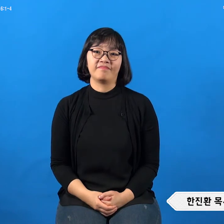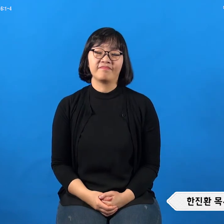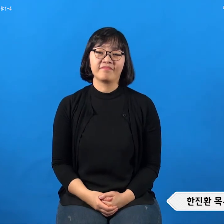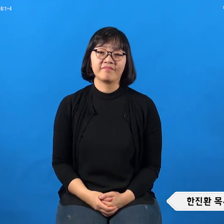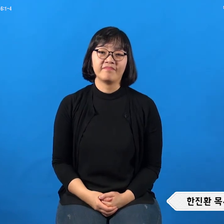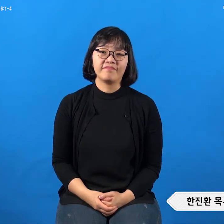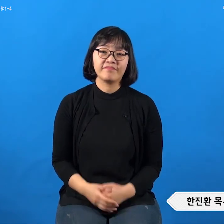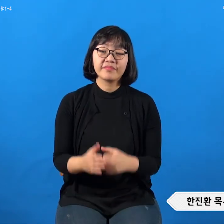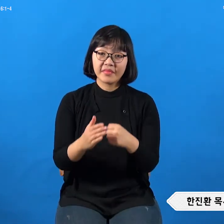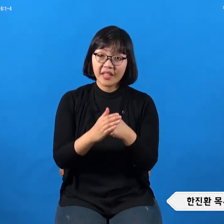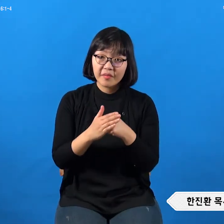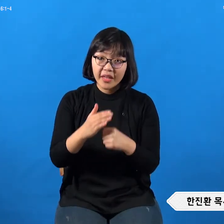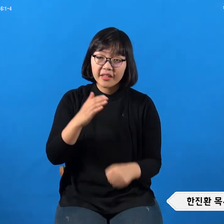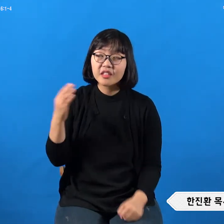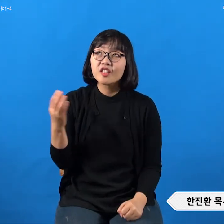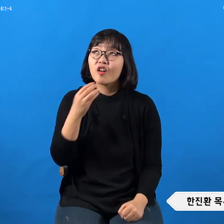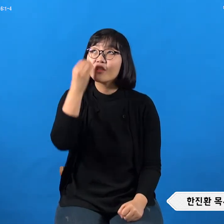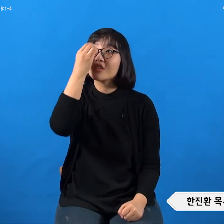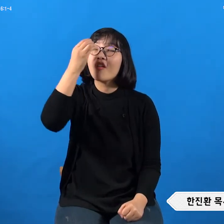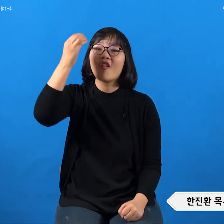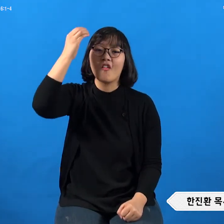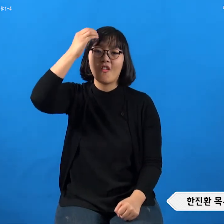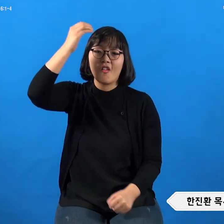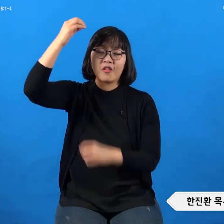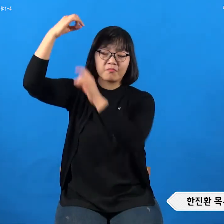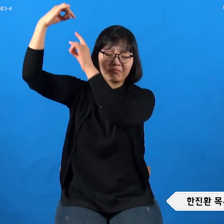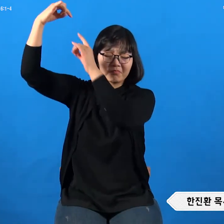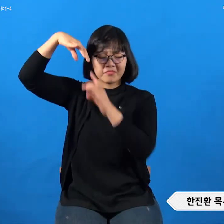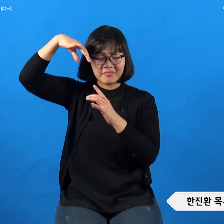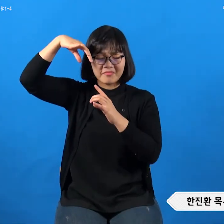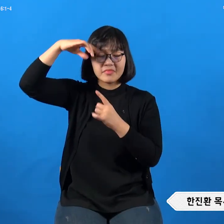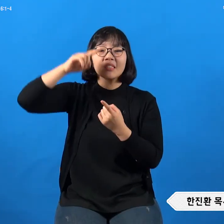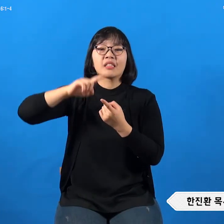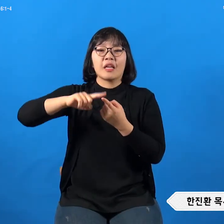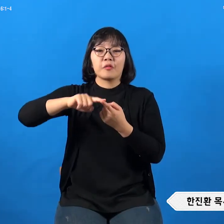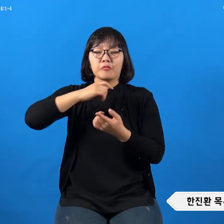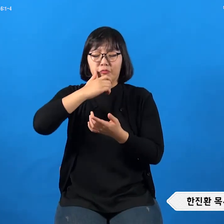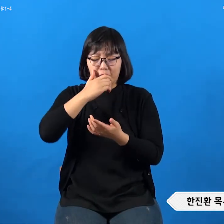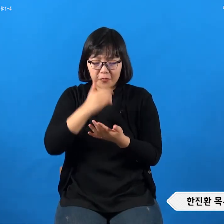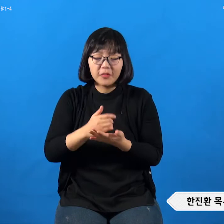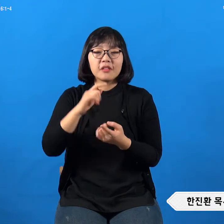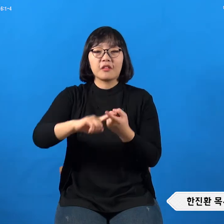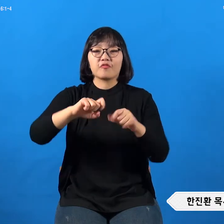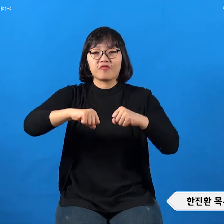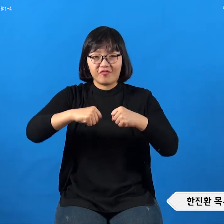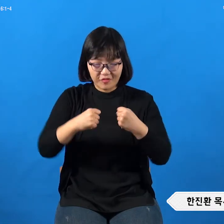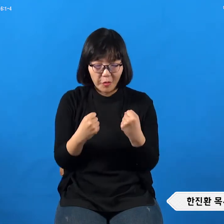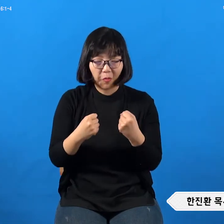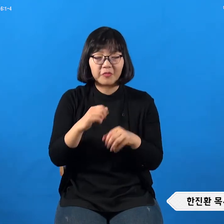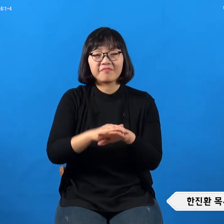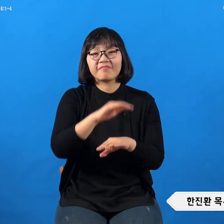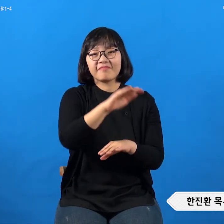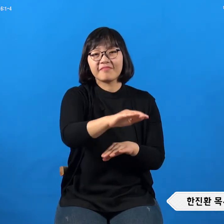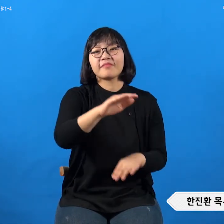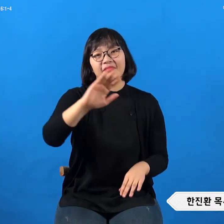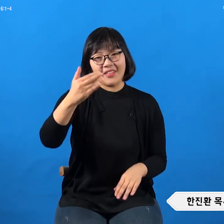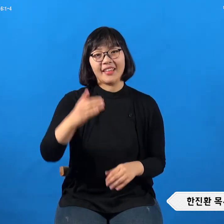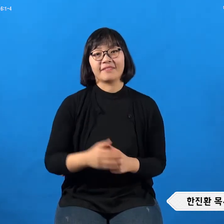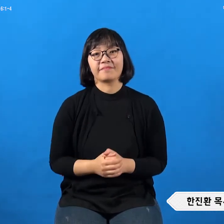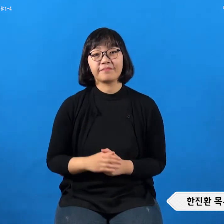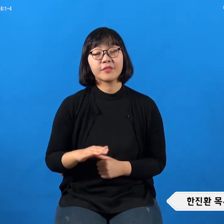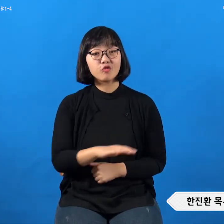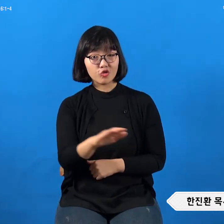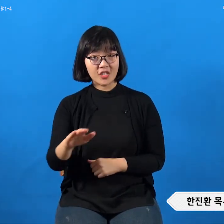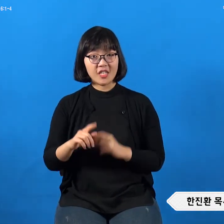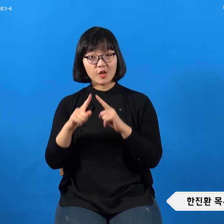그래서 성령께서 감동 주시는 대로 순종해서 하시면 됩니다. 우리 교회